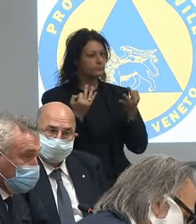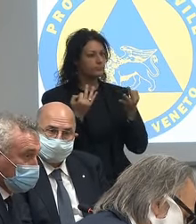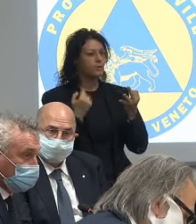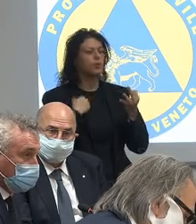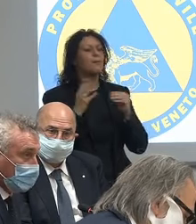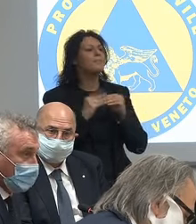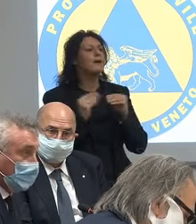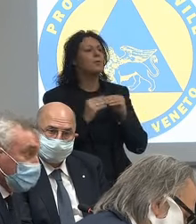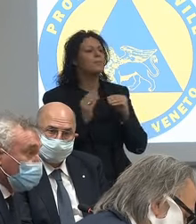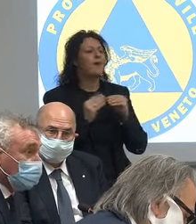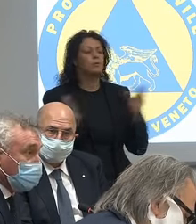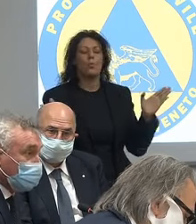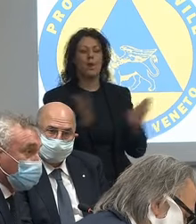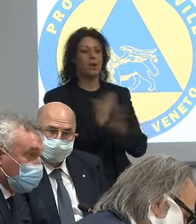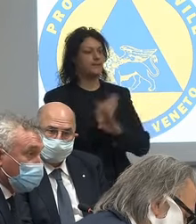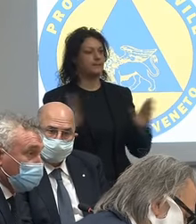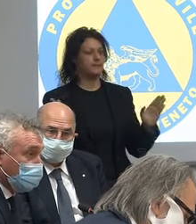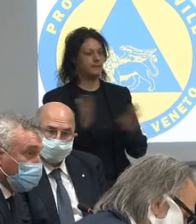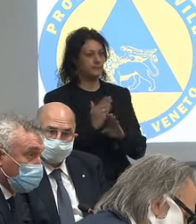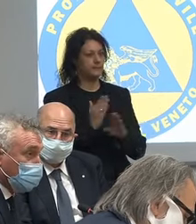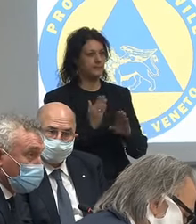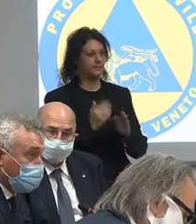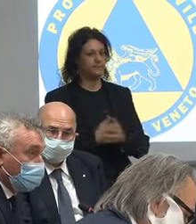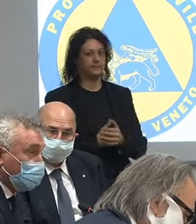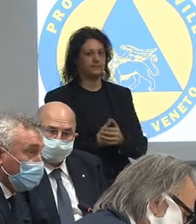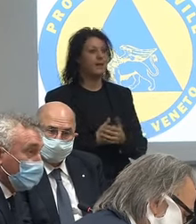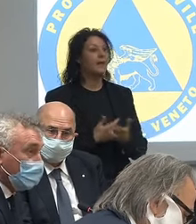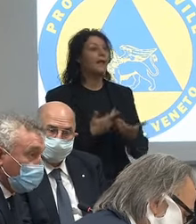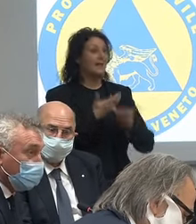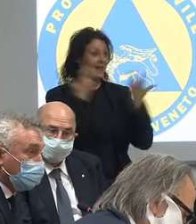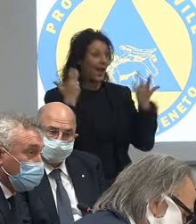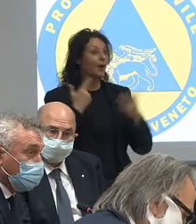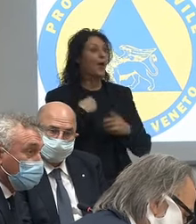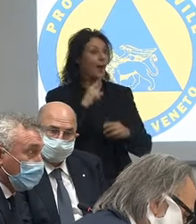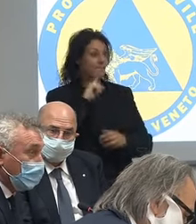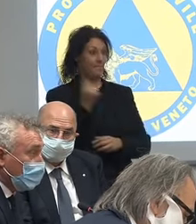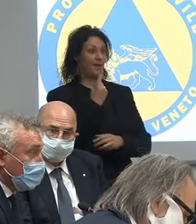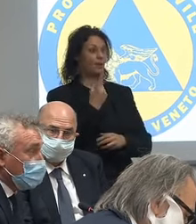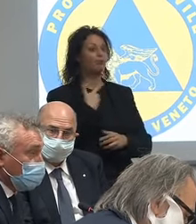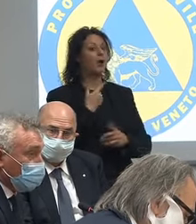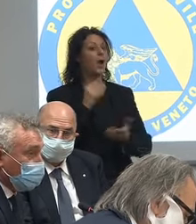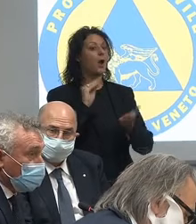abbiamo fatto. Io ho dichiarato che avrei preferito avere un ospedale nuovo, e lo confermo,